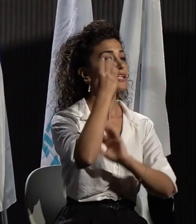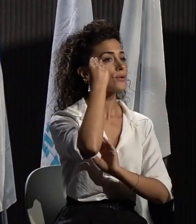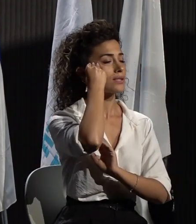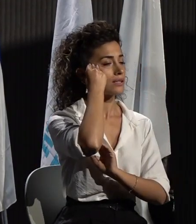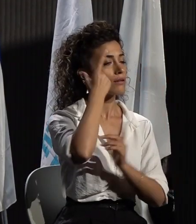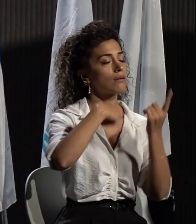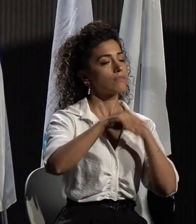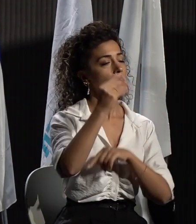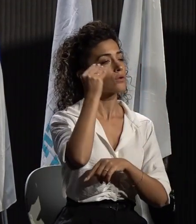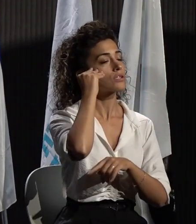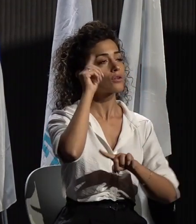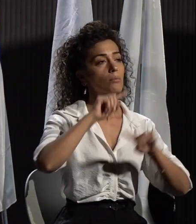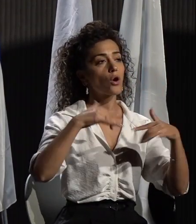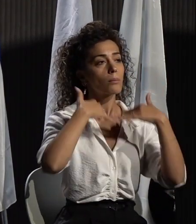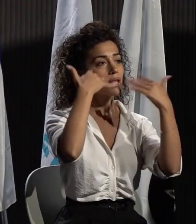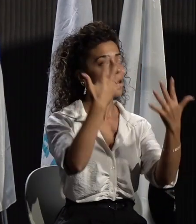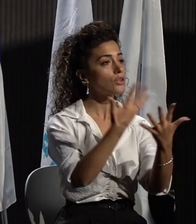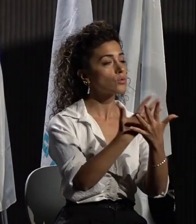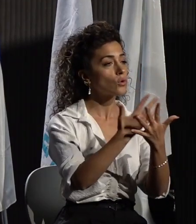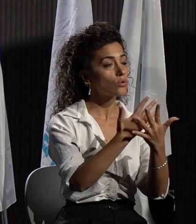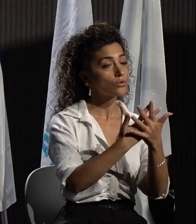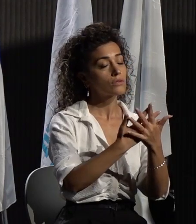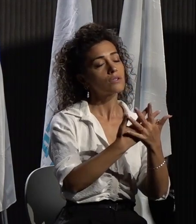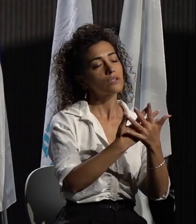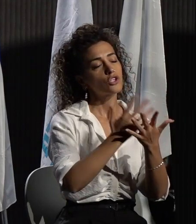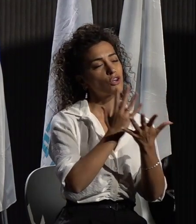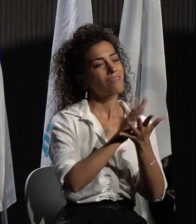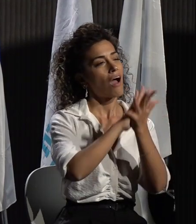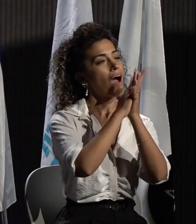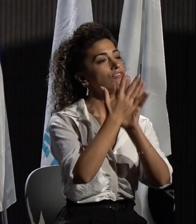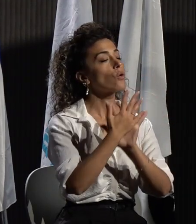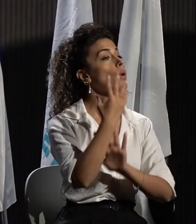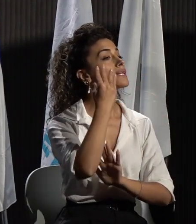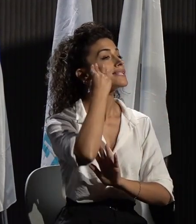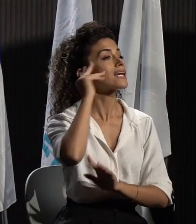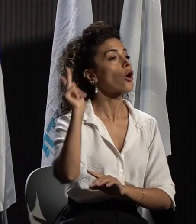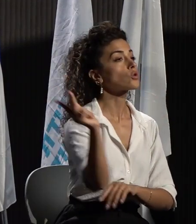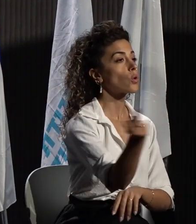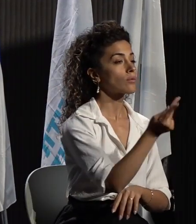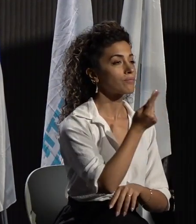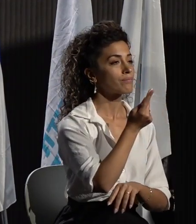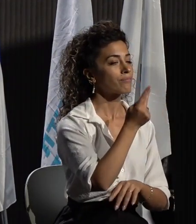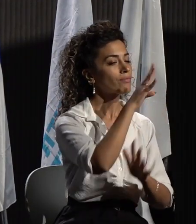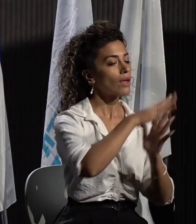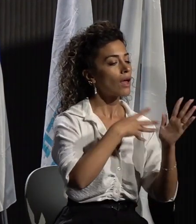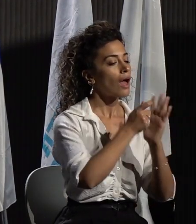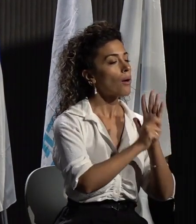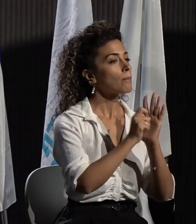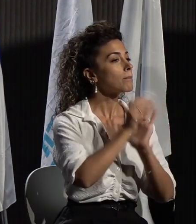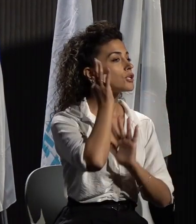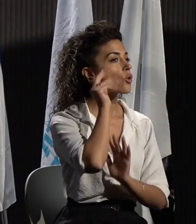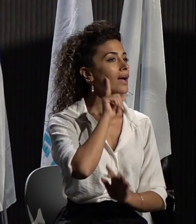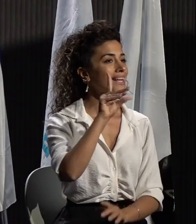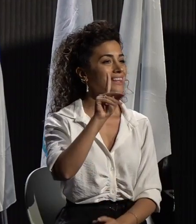והיזכרות במציאות ובעדויות שהפכו מזמן לזיכרון קולקטיבי. המשוררת דליה רביקוביץ' הגדירה את